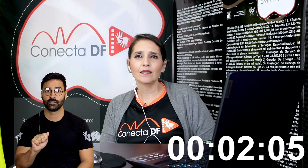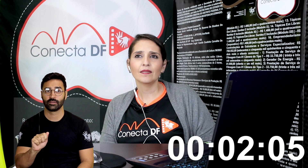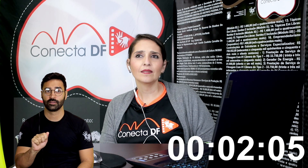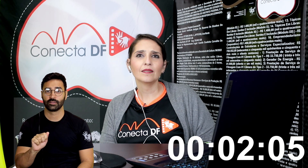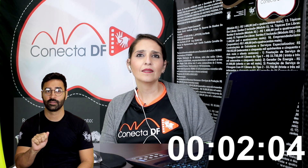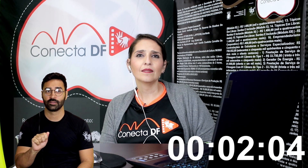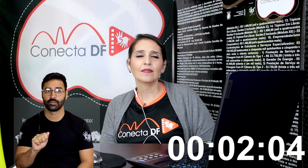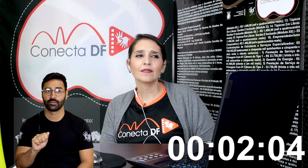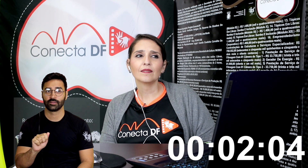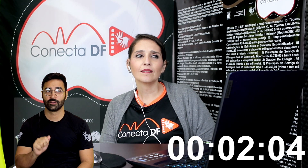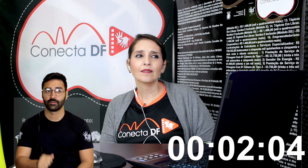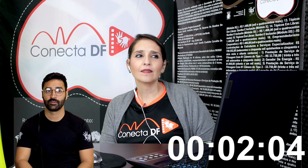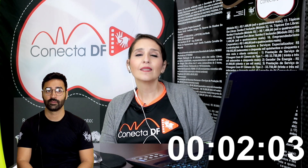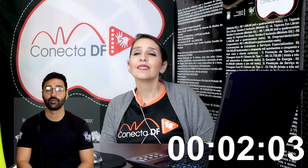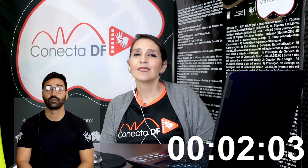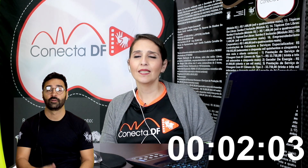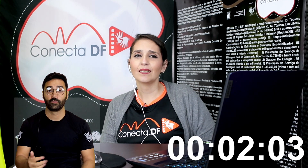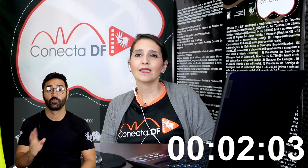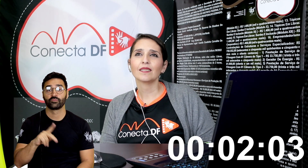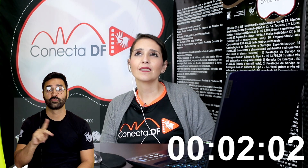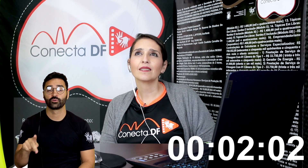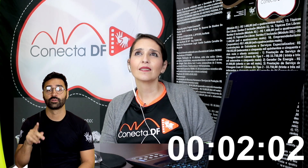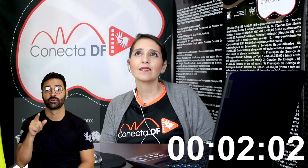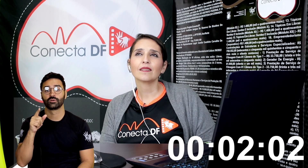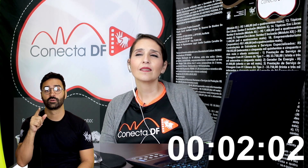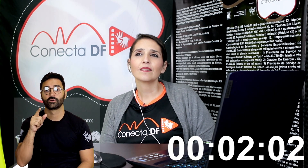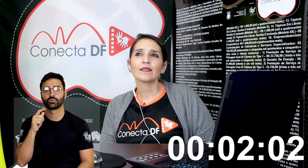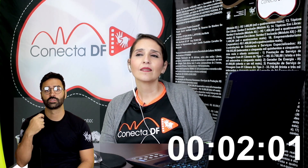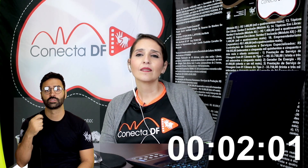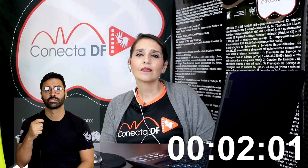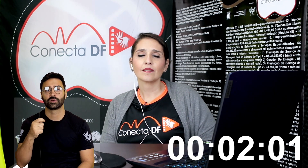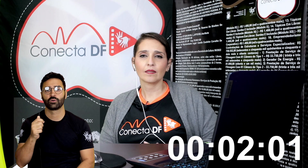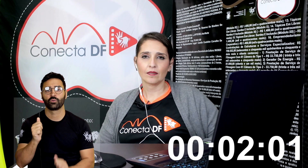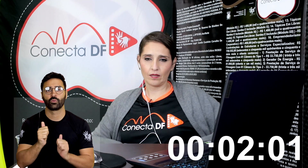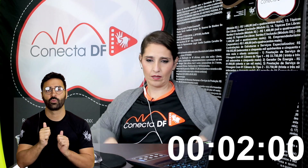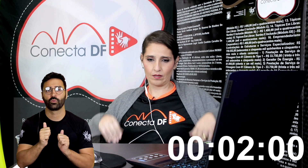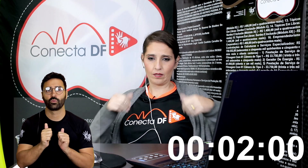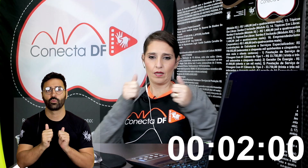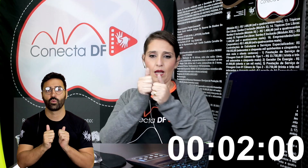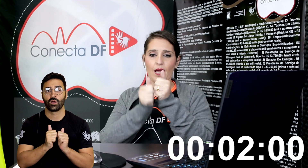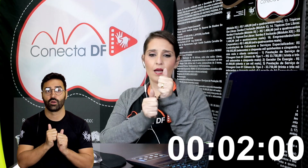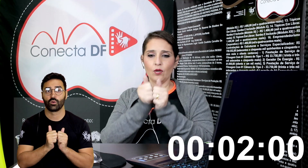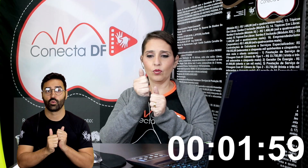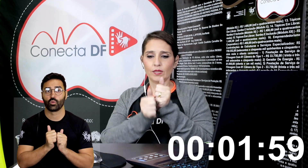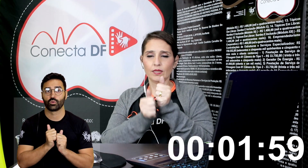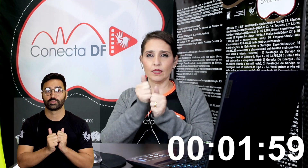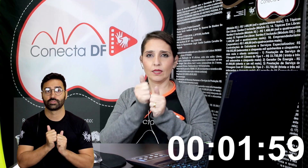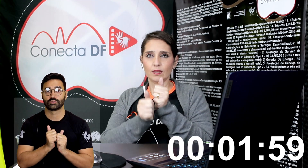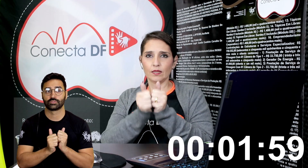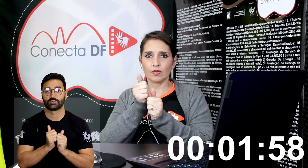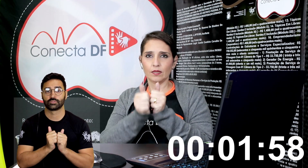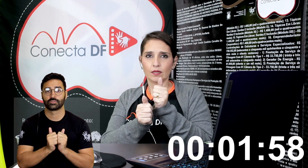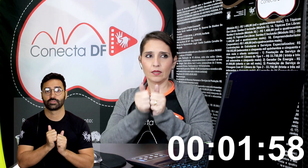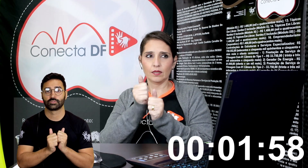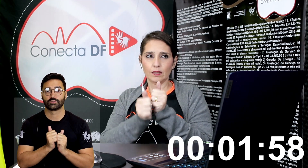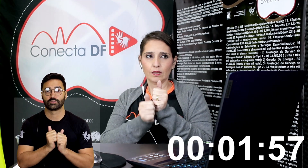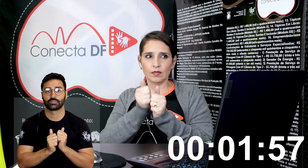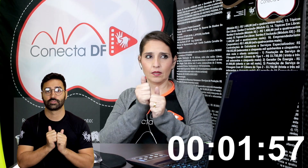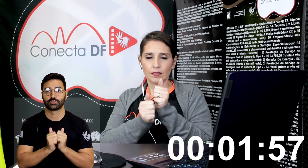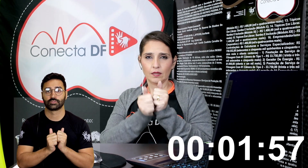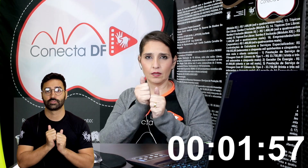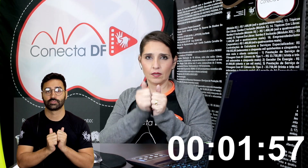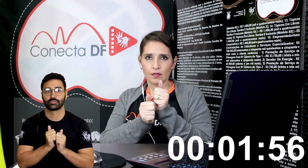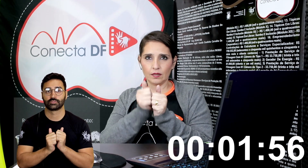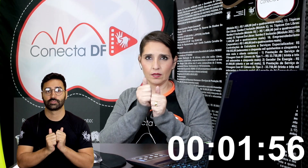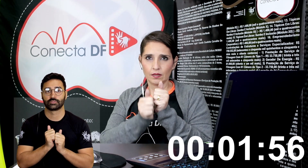Tânia? Professora, o sinal de arroz e piqui é o quê? Arroz.